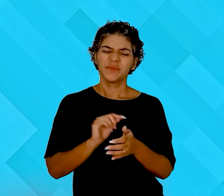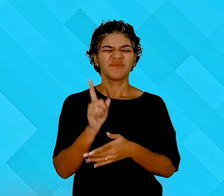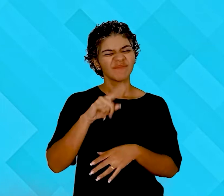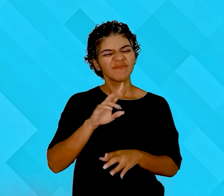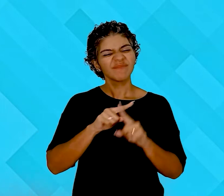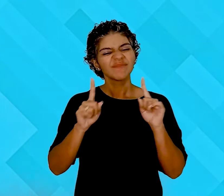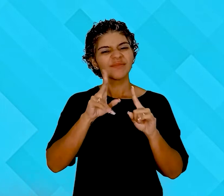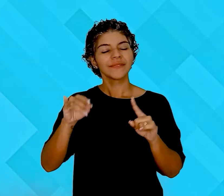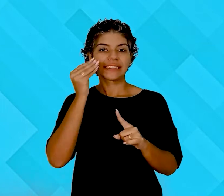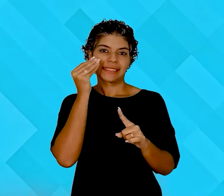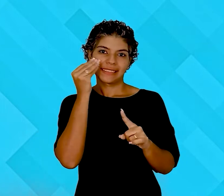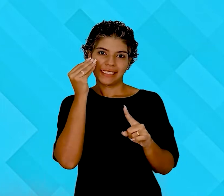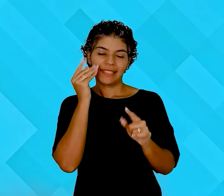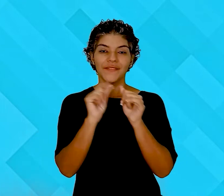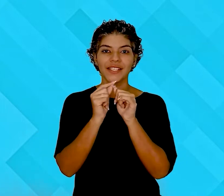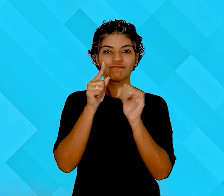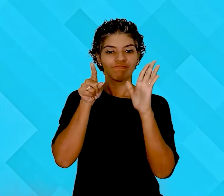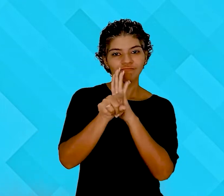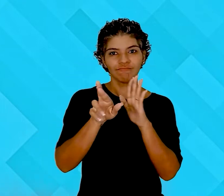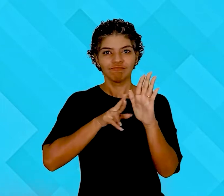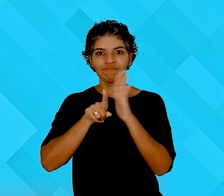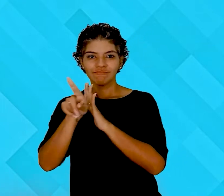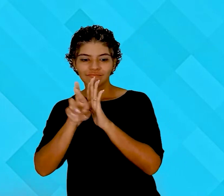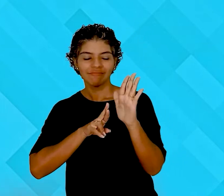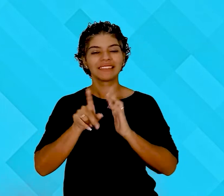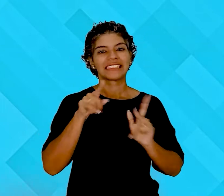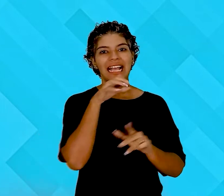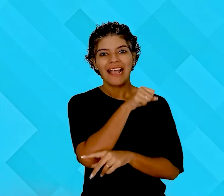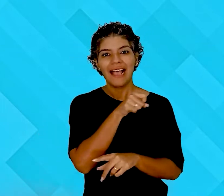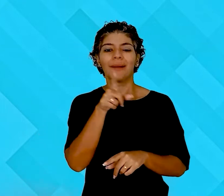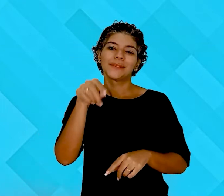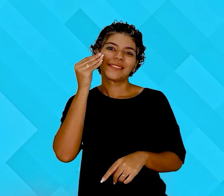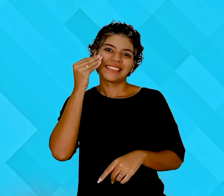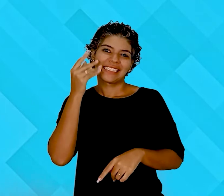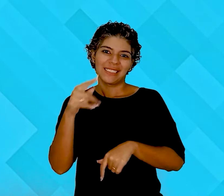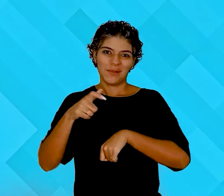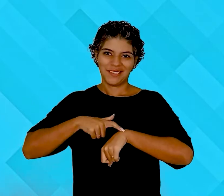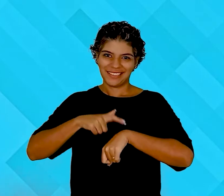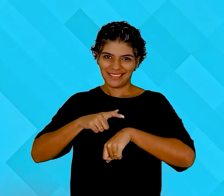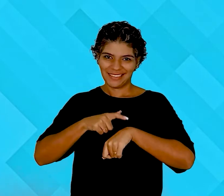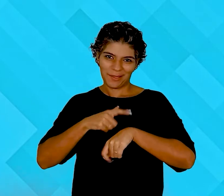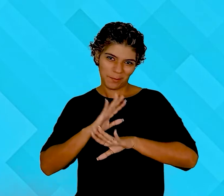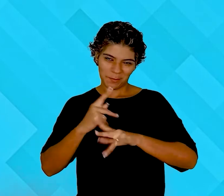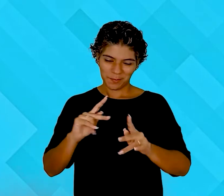julgar necessário, né? A Camila vai começar um pouco a rodada aqui com a gente. Quais são as ferramentas mais